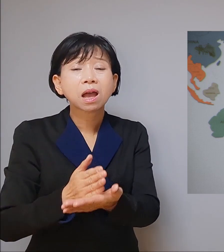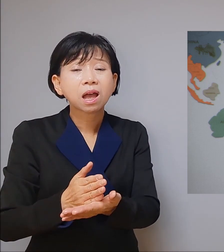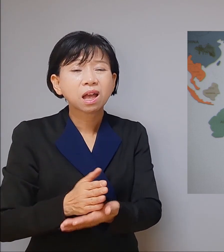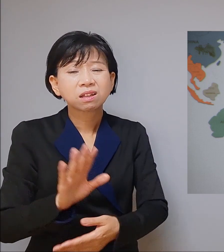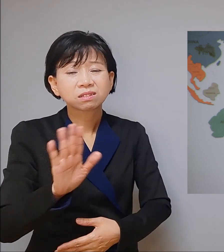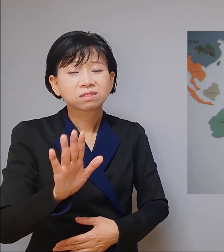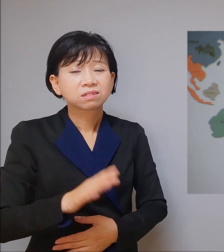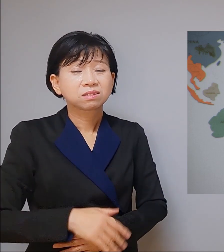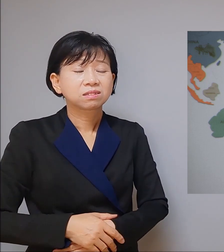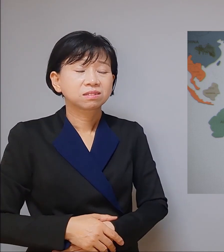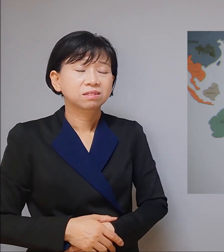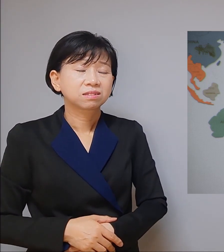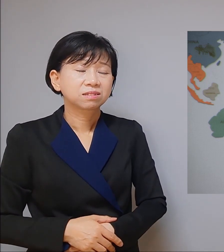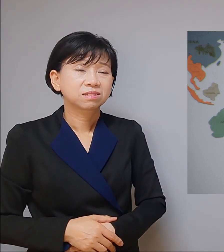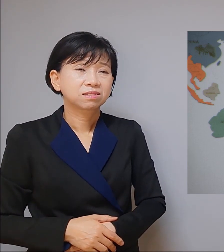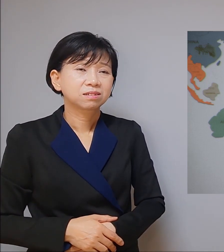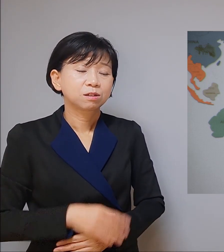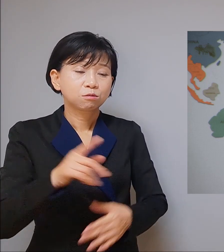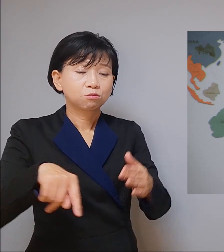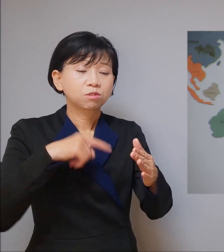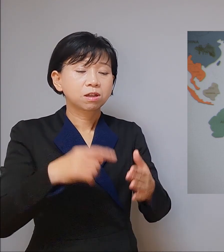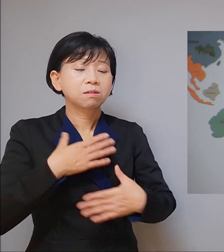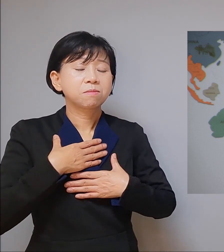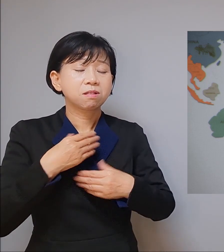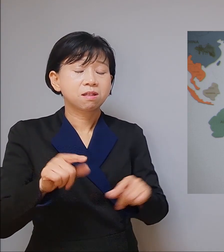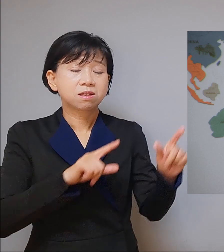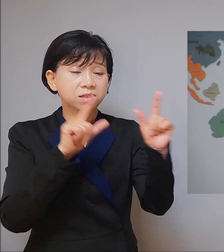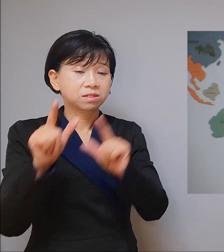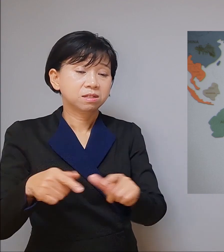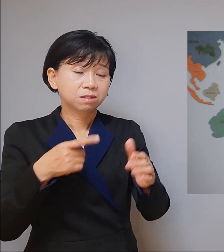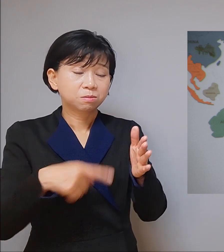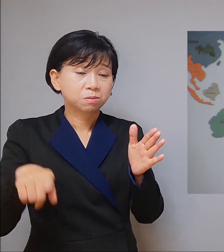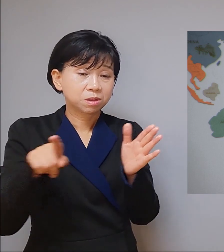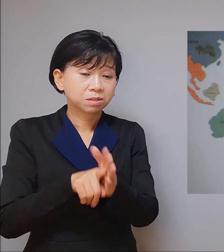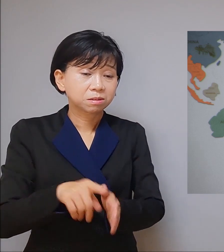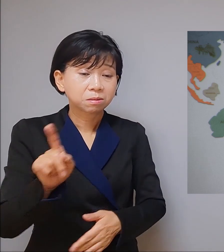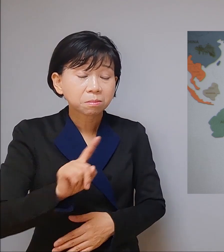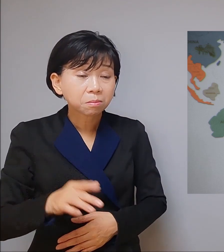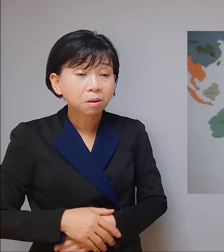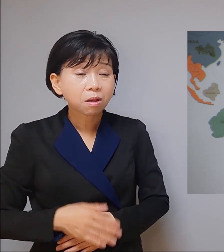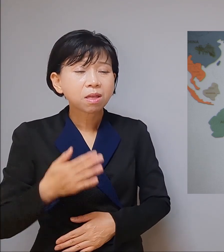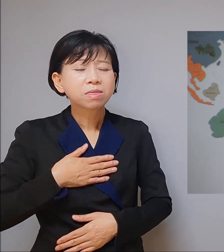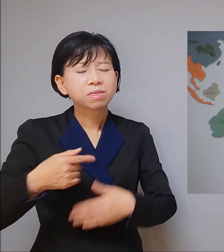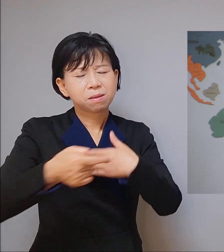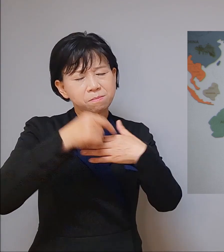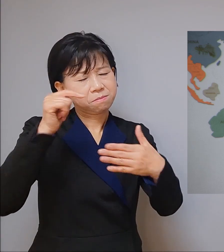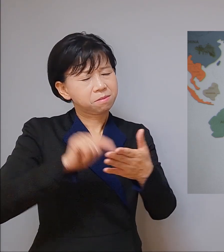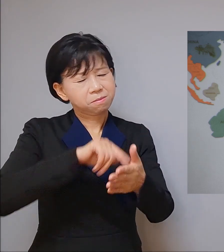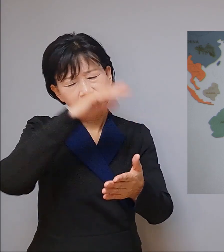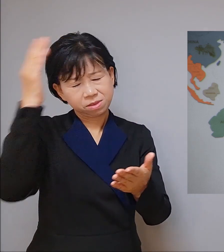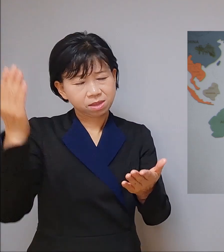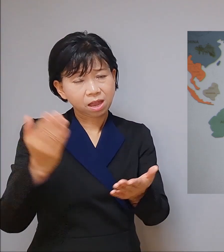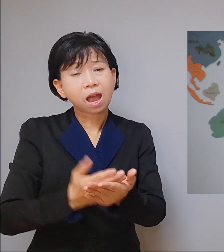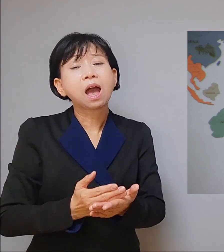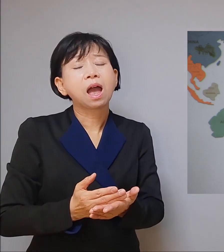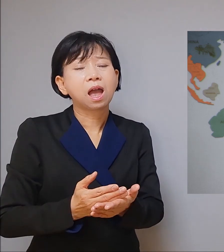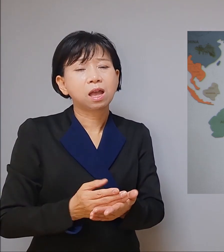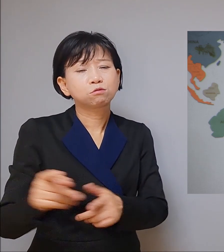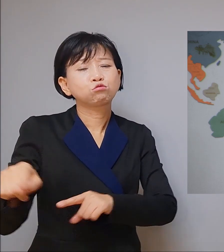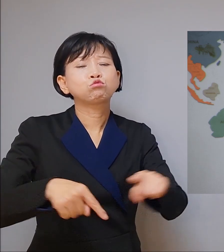거예요. 그러나 그리스도가 우리 안에서 편히 지내시기 위해서는요, 그분이 내 마음 전체를 소유하실 수